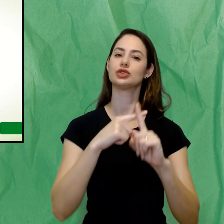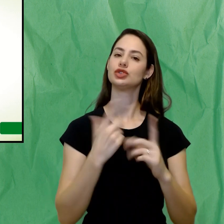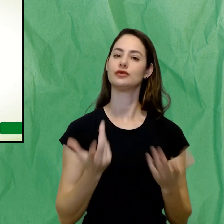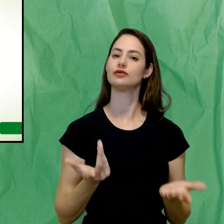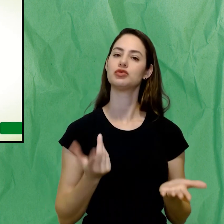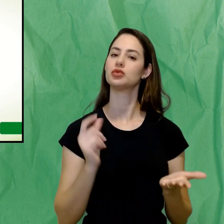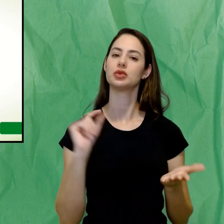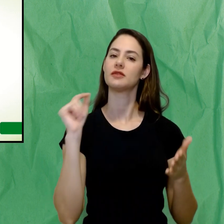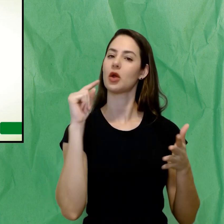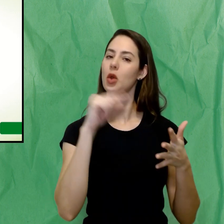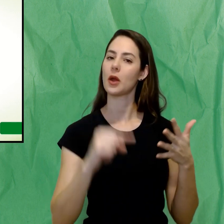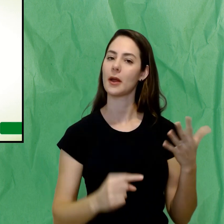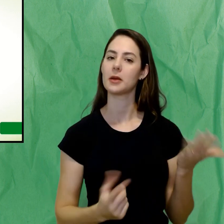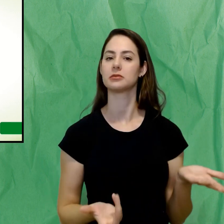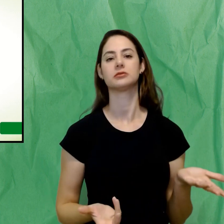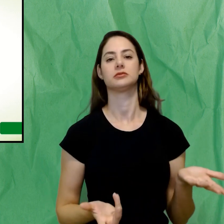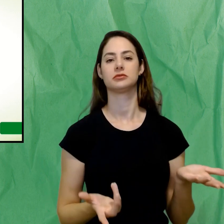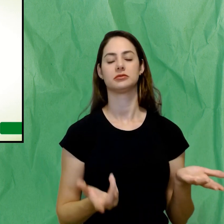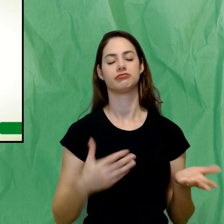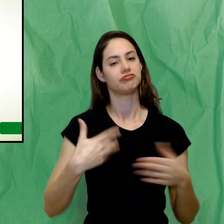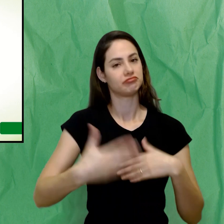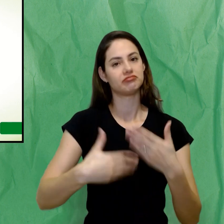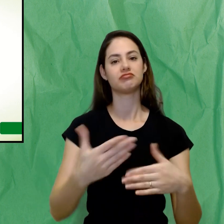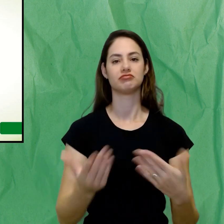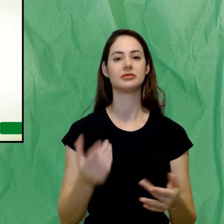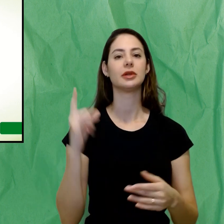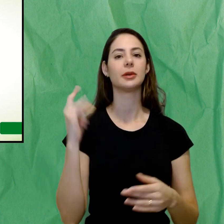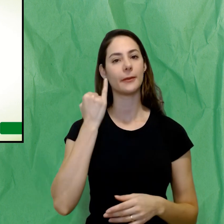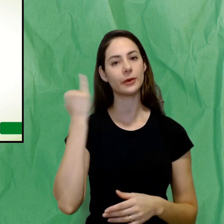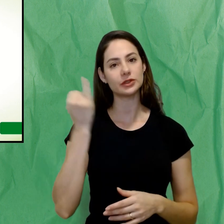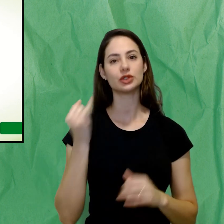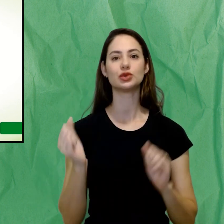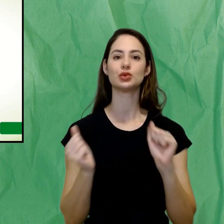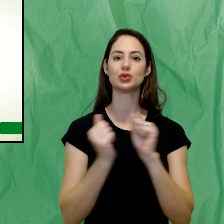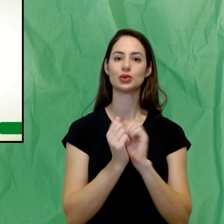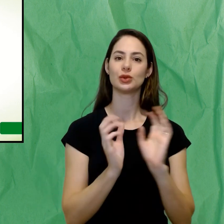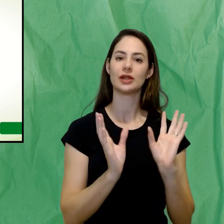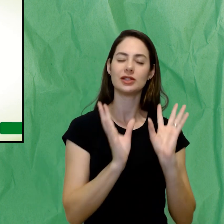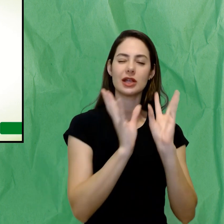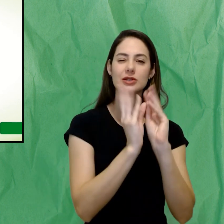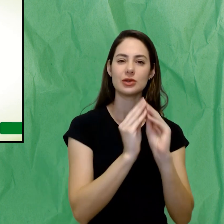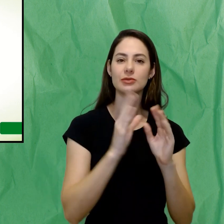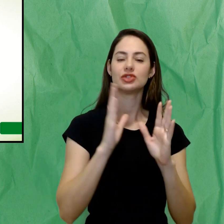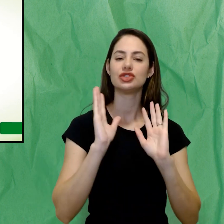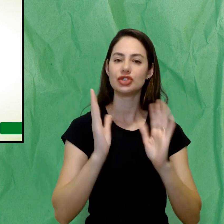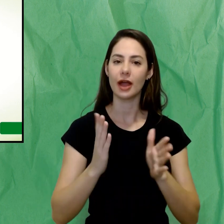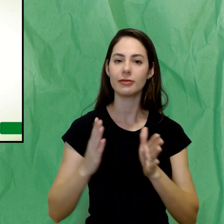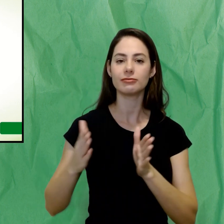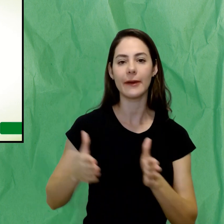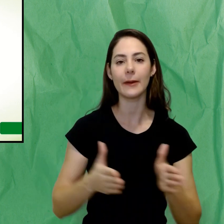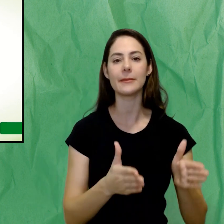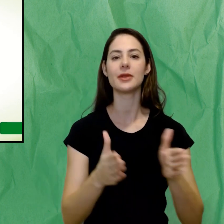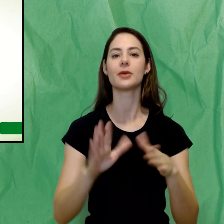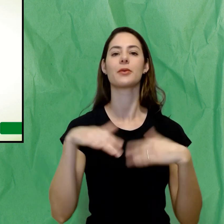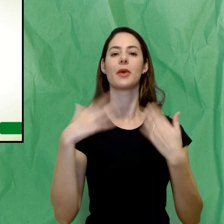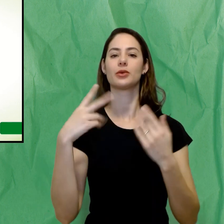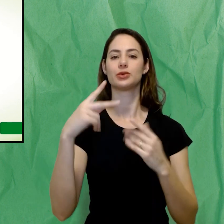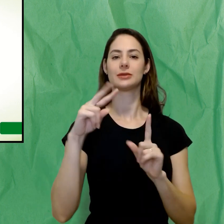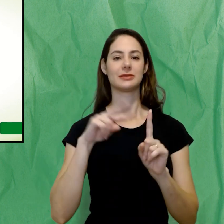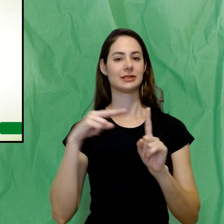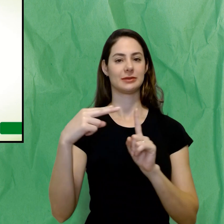sua resenha? E assim por diante. Então é importante, juntamente com o resumo, já dar um certo direcionamento na